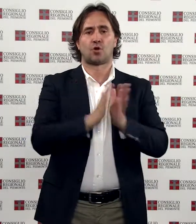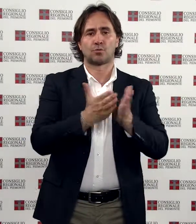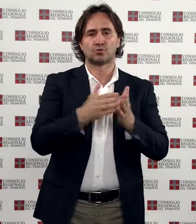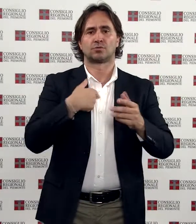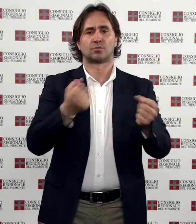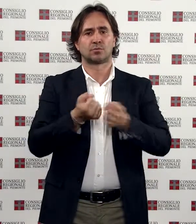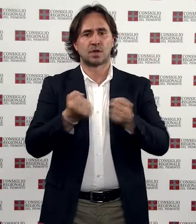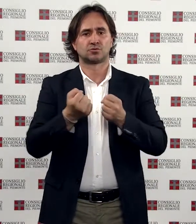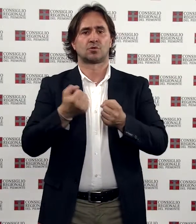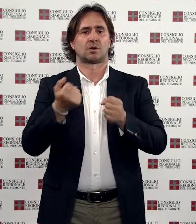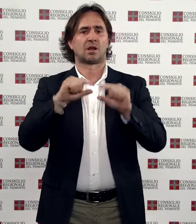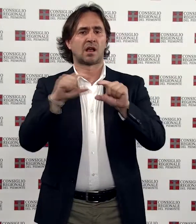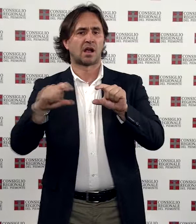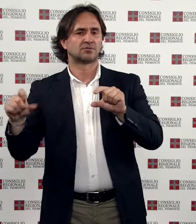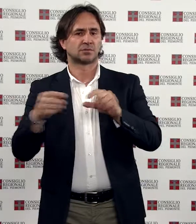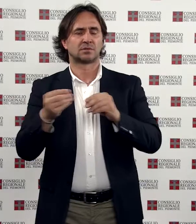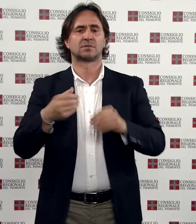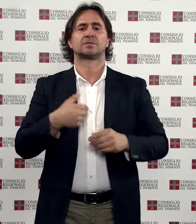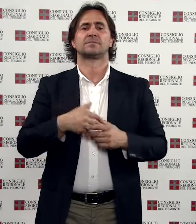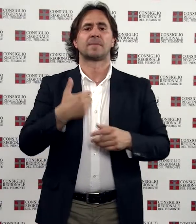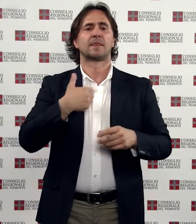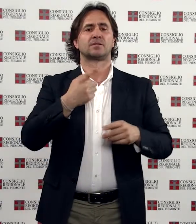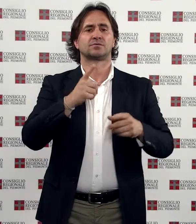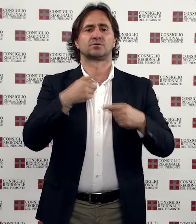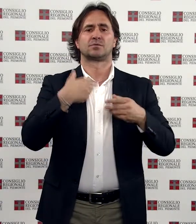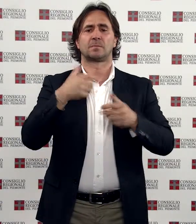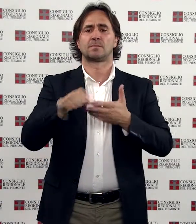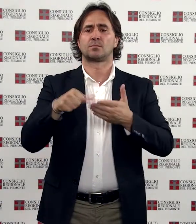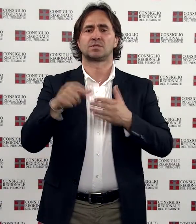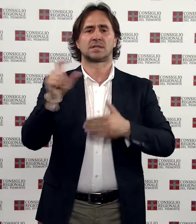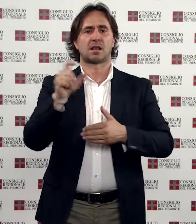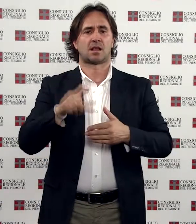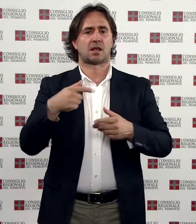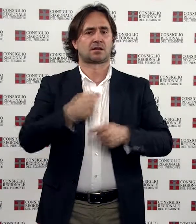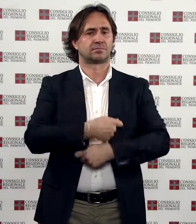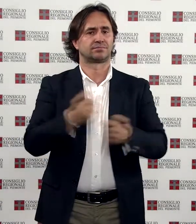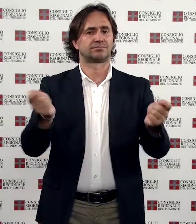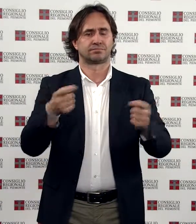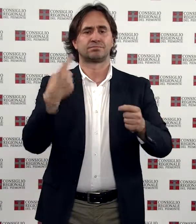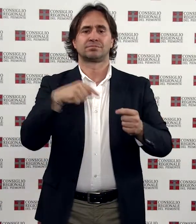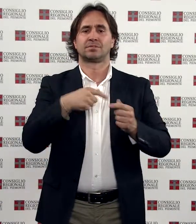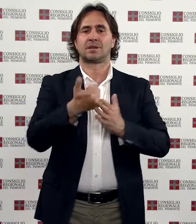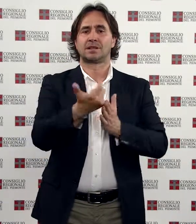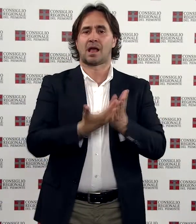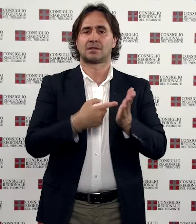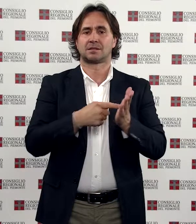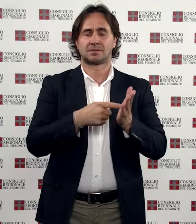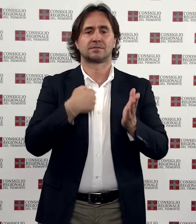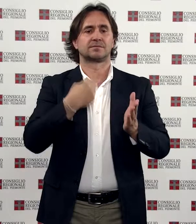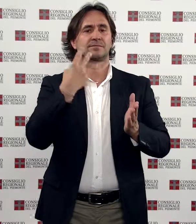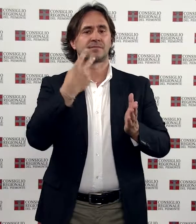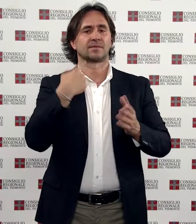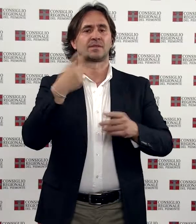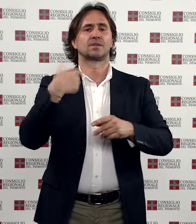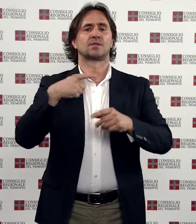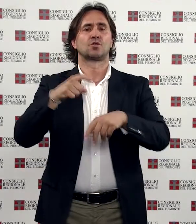pubblicazione, gadget, oltre 600 annulli postali speciali rilasciati da Poste Italiane. Sono questi i dati che confermano il successo della presenza del